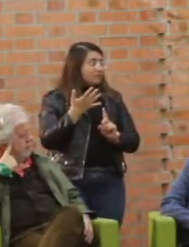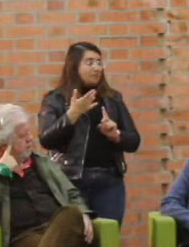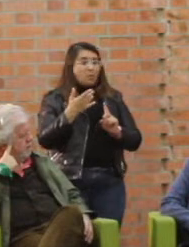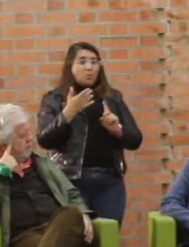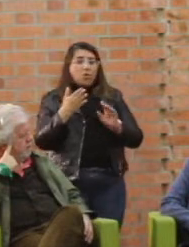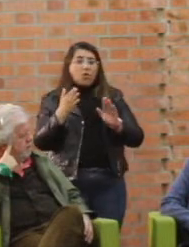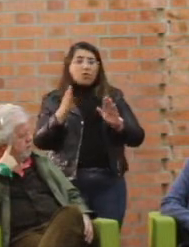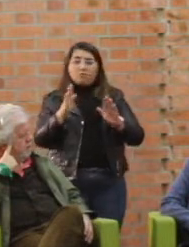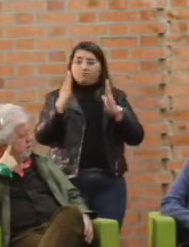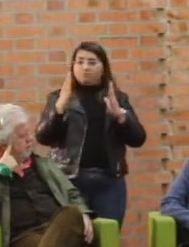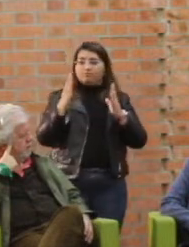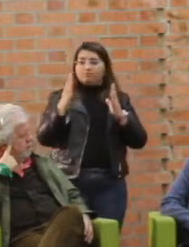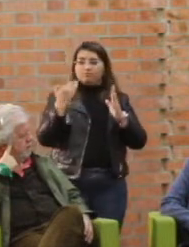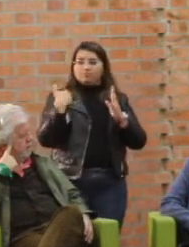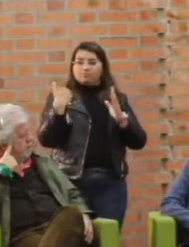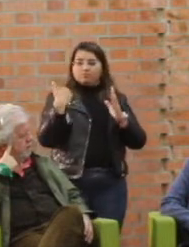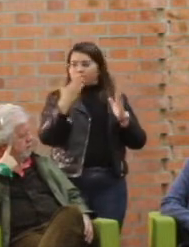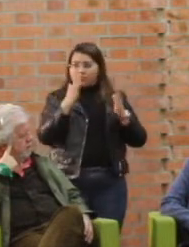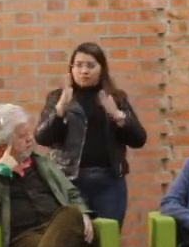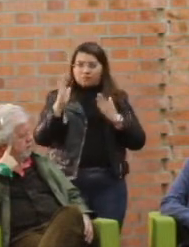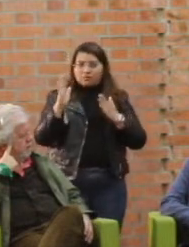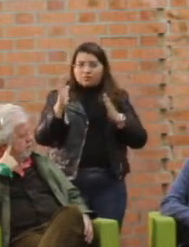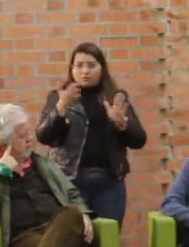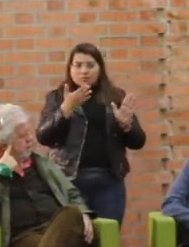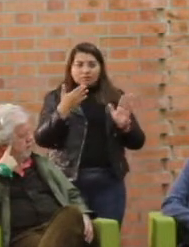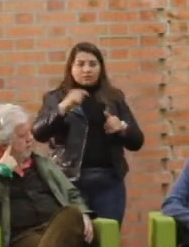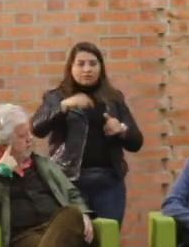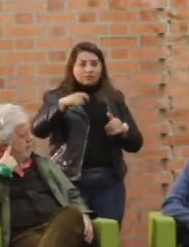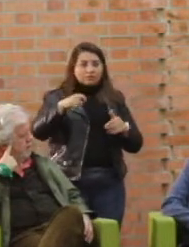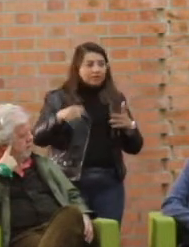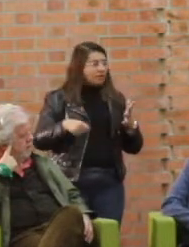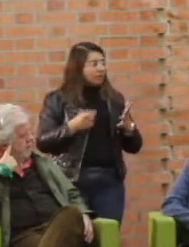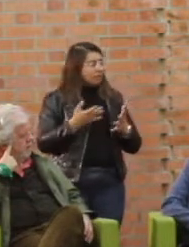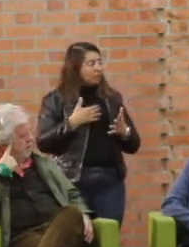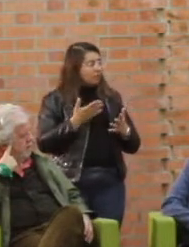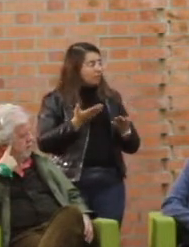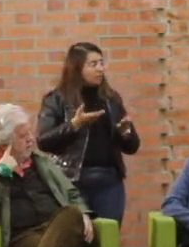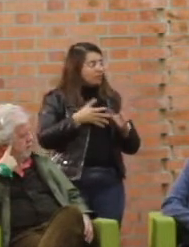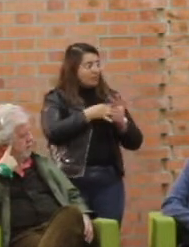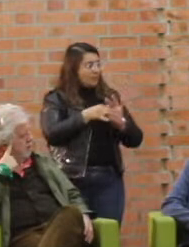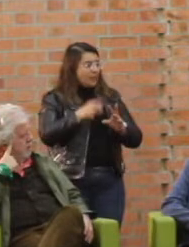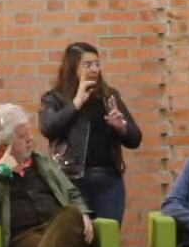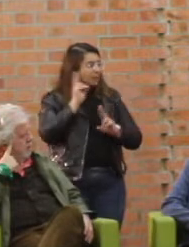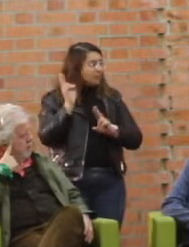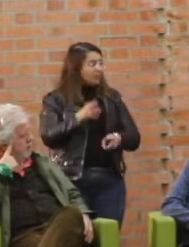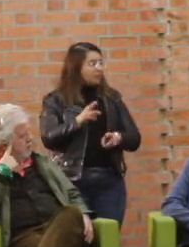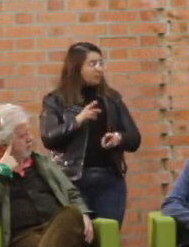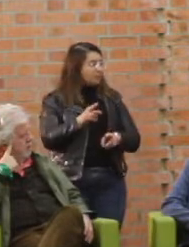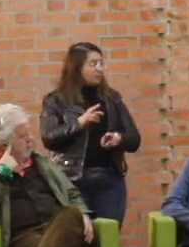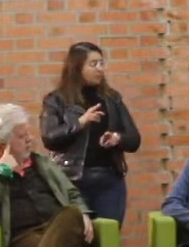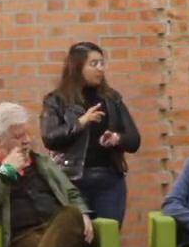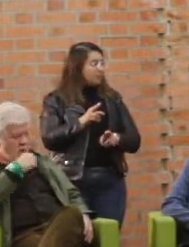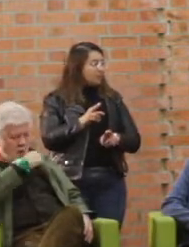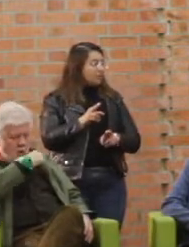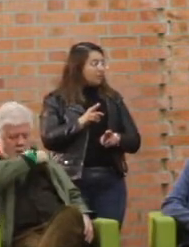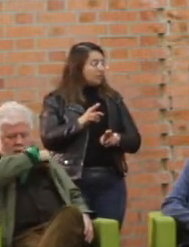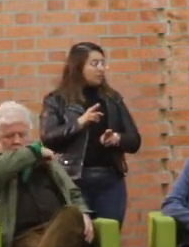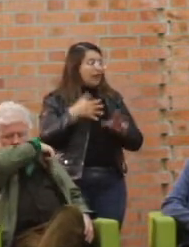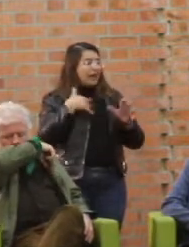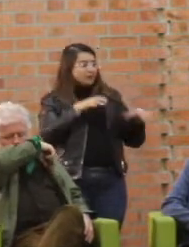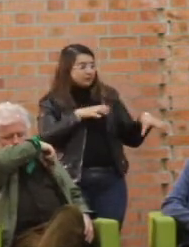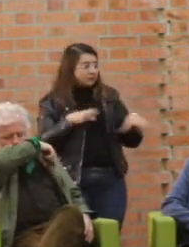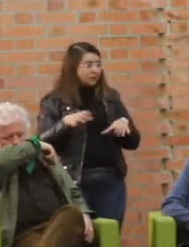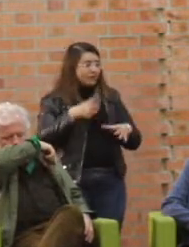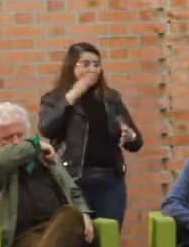también con los premios es decir ahí la me parece que es muy importante que se hagan reconocimientos a esas acciones